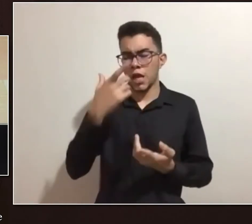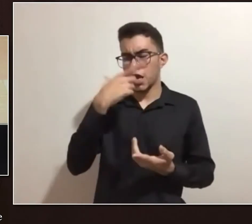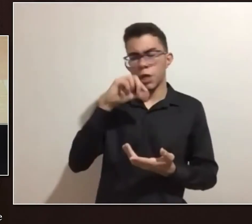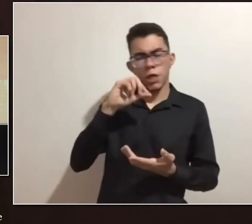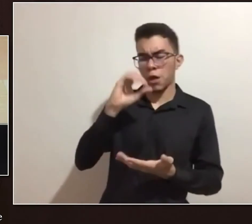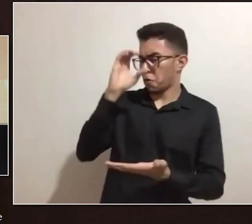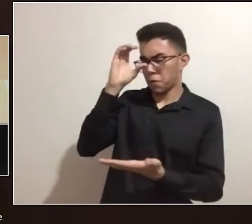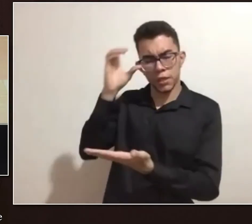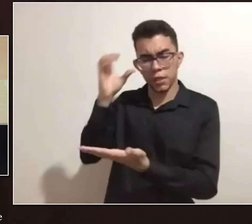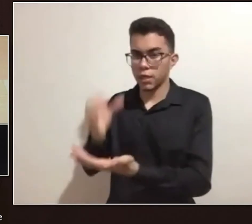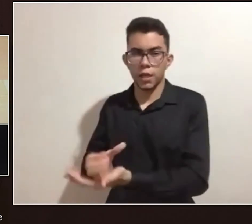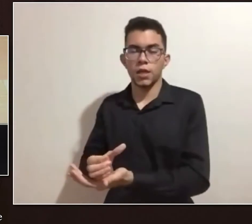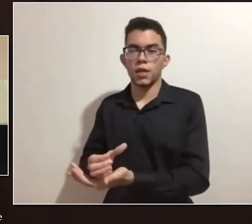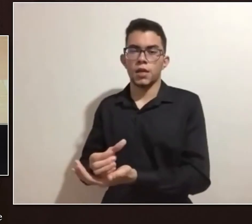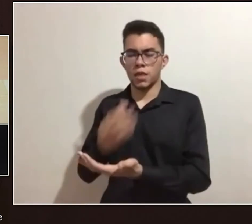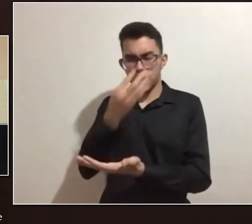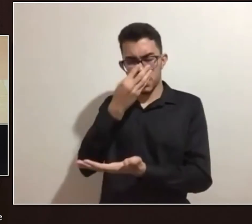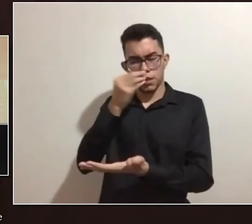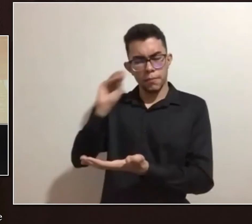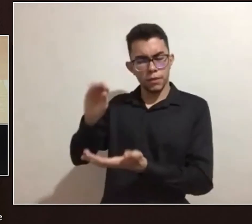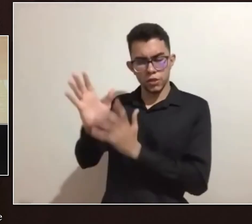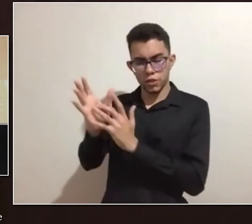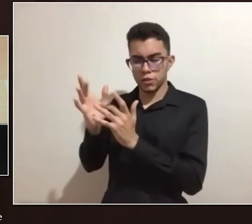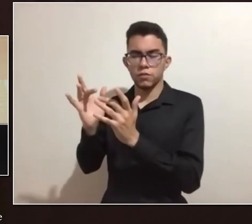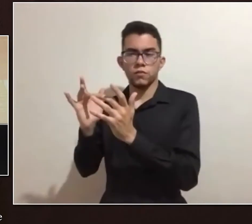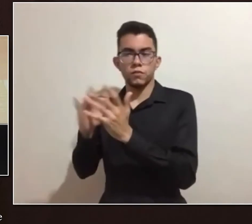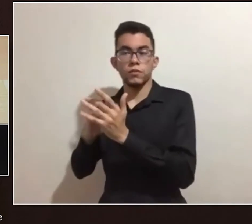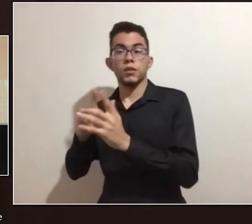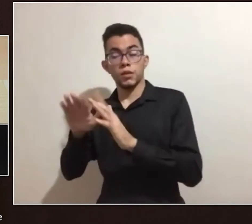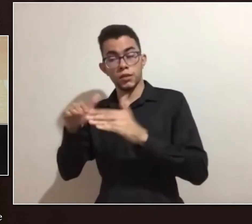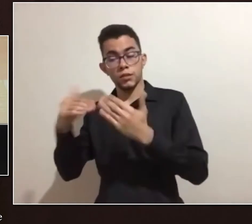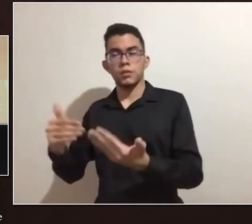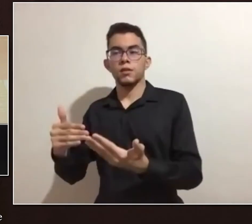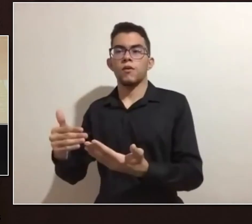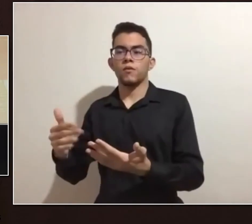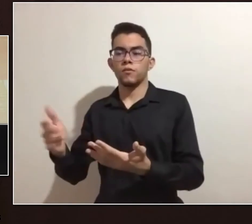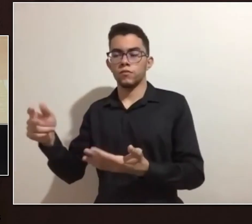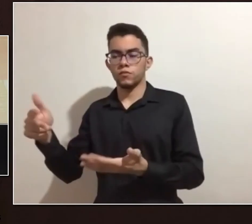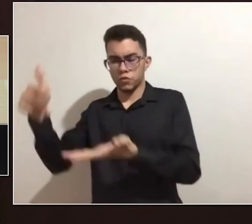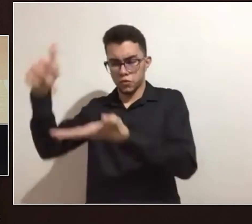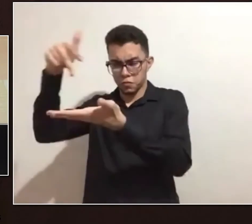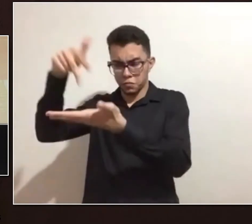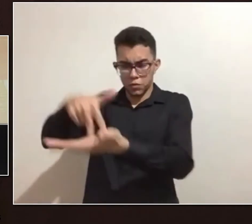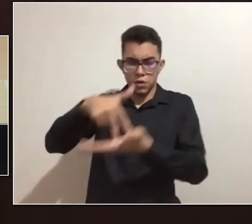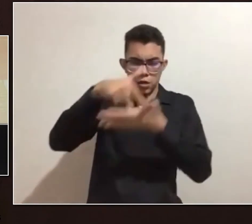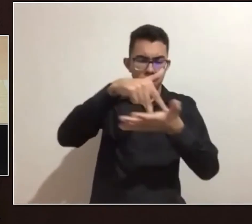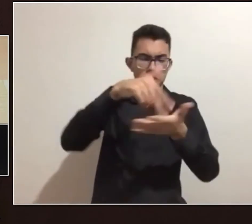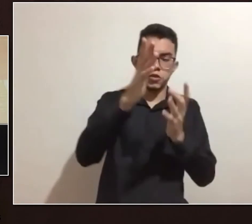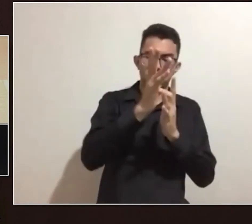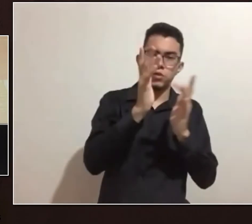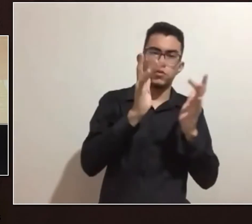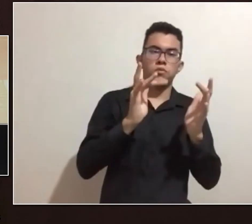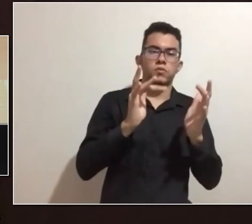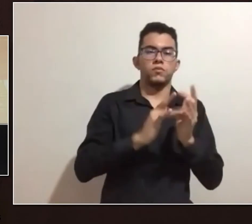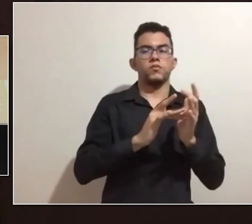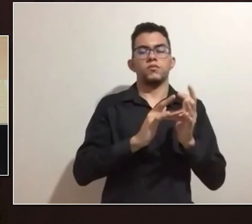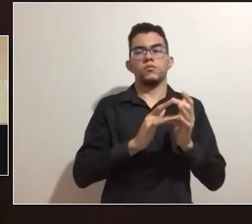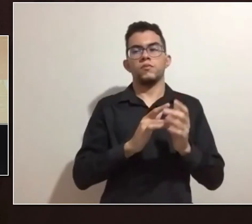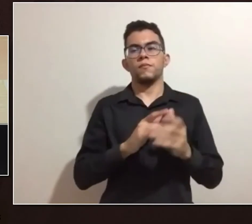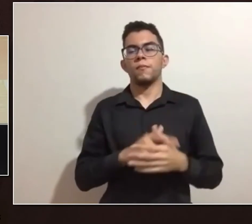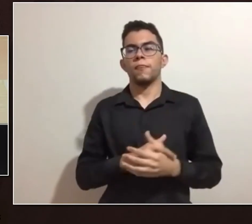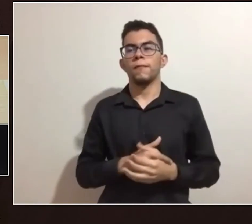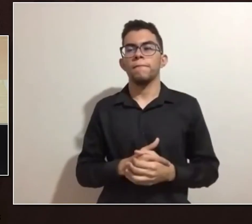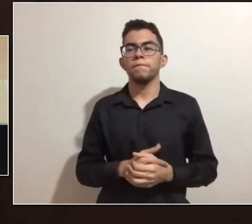construtores rejeitaram, essa veio a ser a principal pedra angular, pedra de tropeço, pedra de ofensa. São estes os